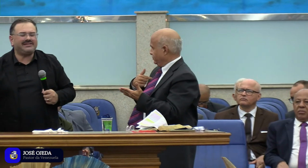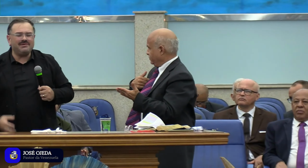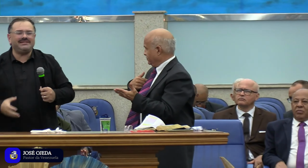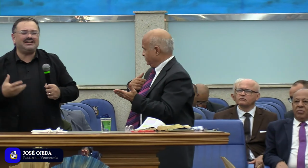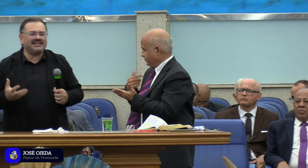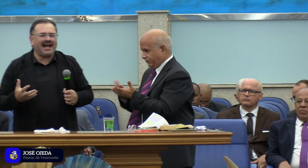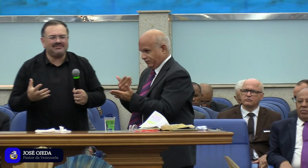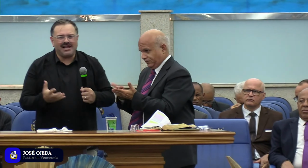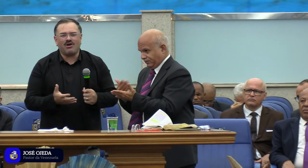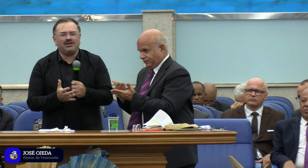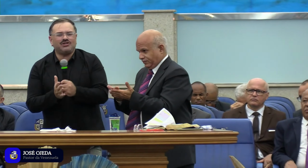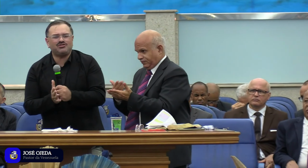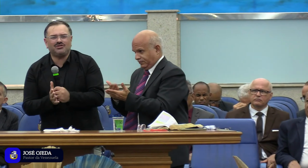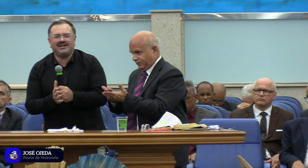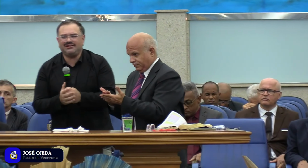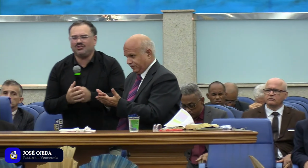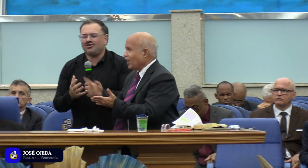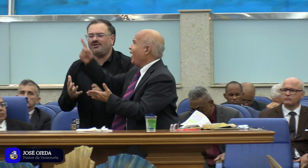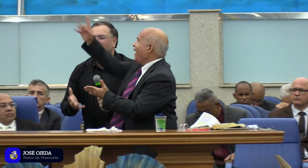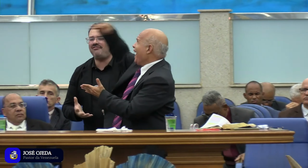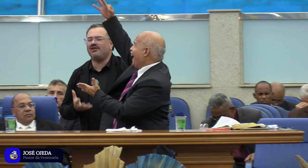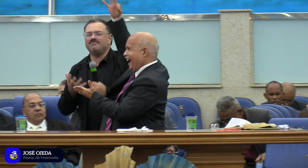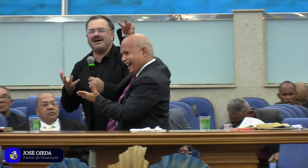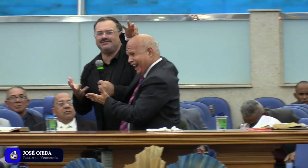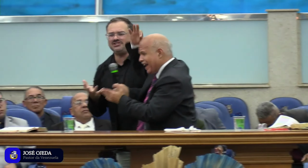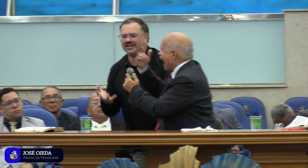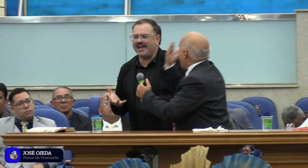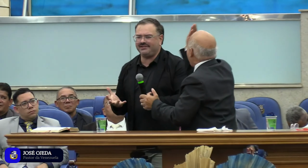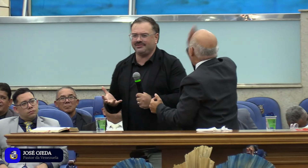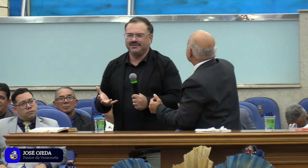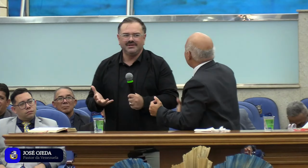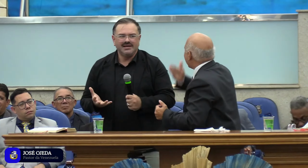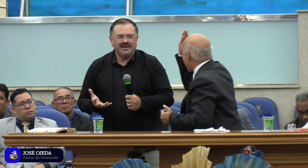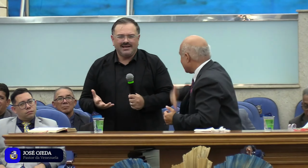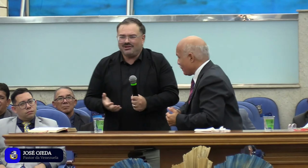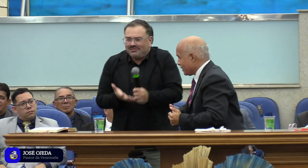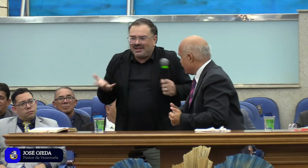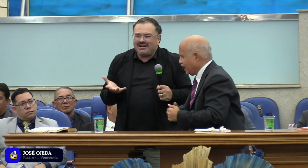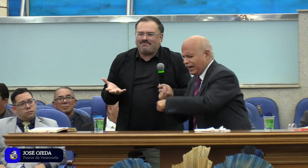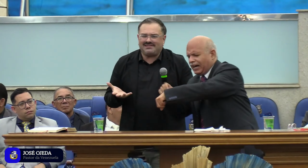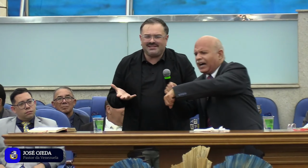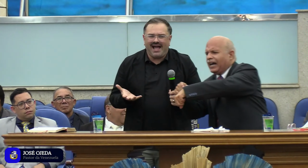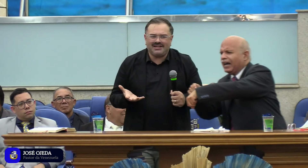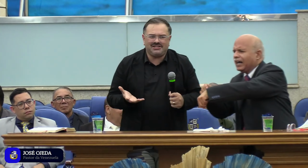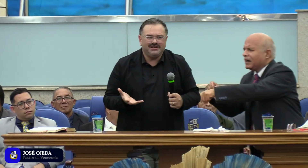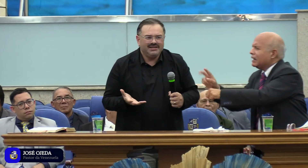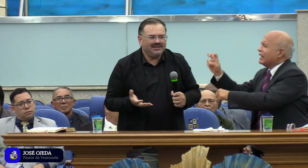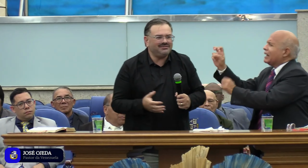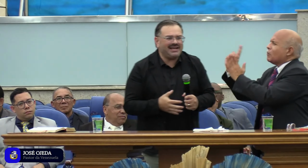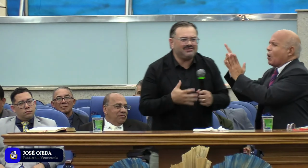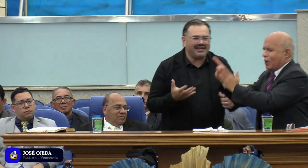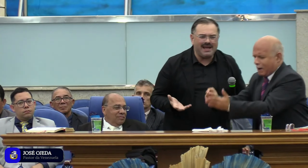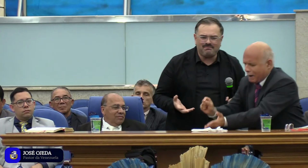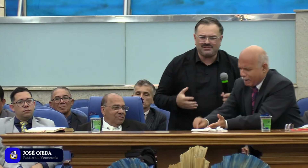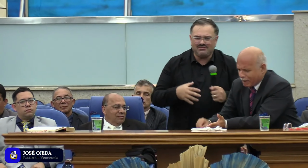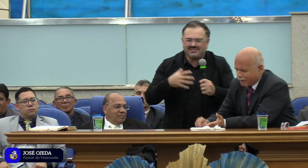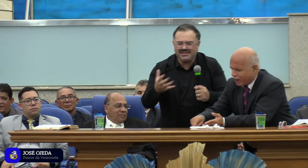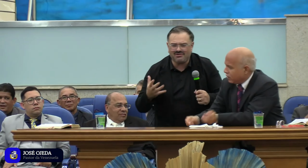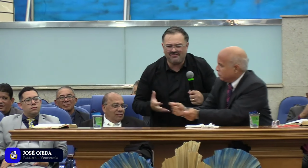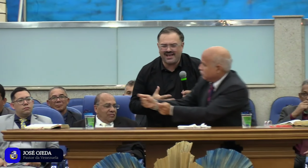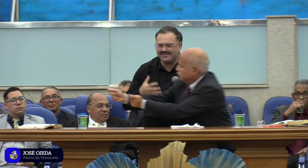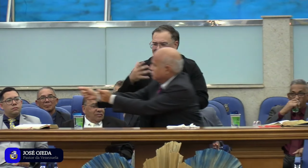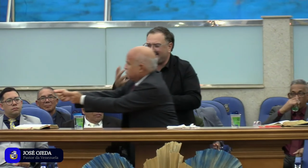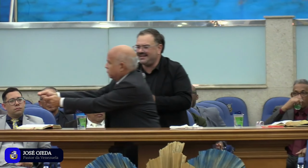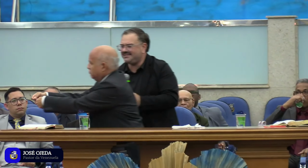Eu tenho me dedicado e agora eu estou estudando, eu estou me formando em direito. Eu não tenho capacidade. Eu não tenho tempo, são